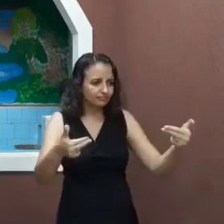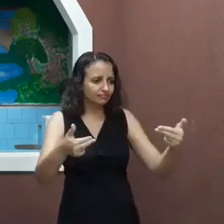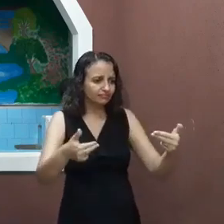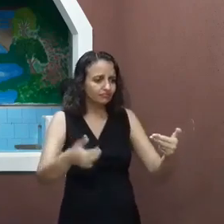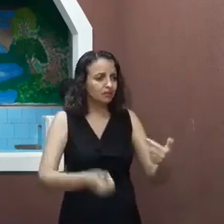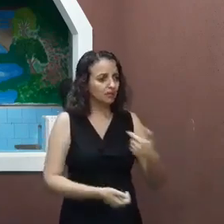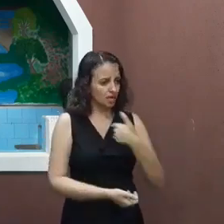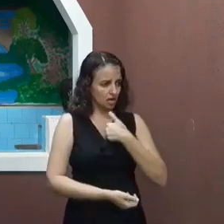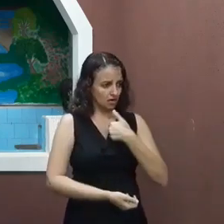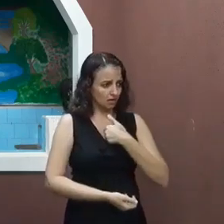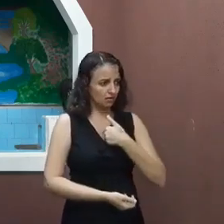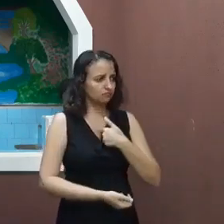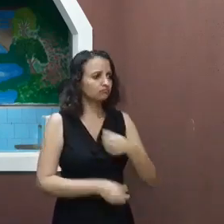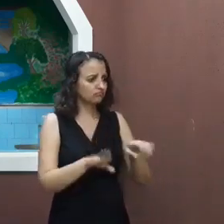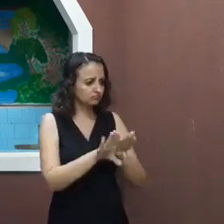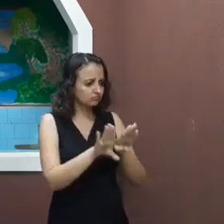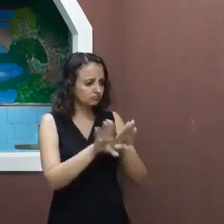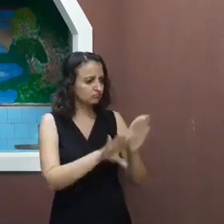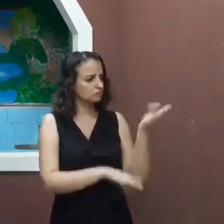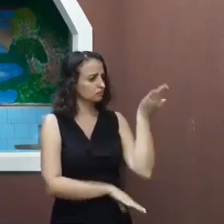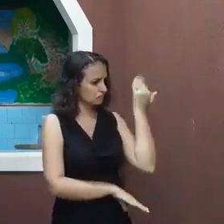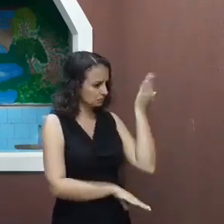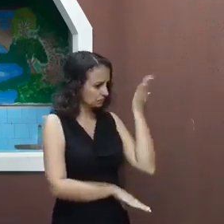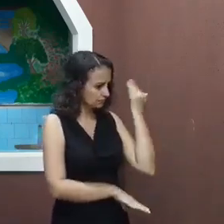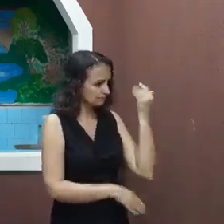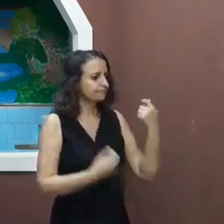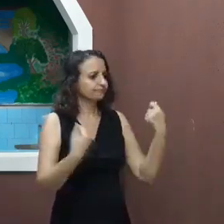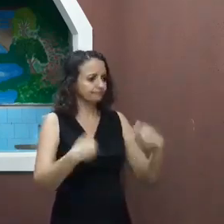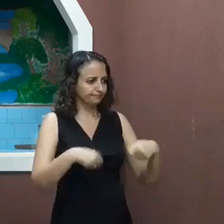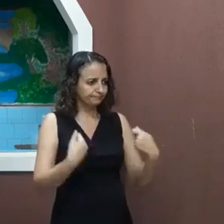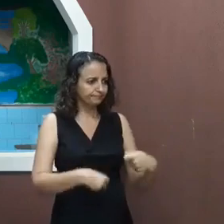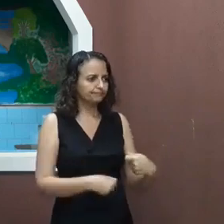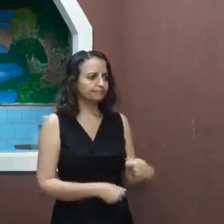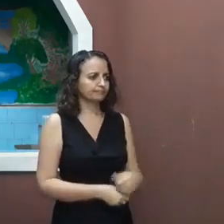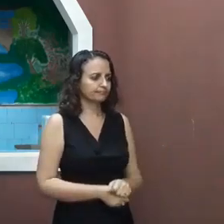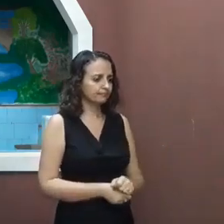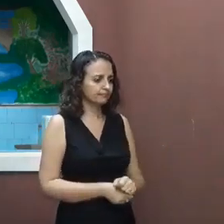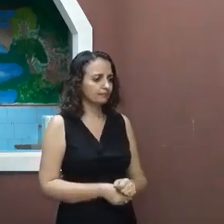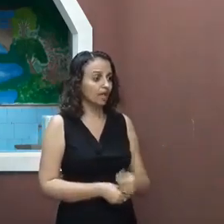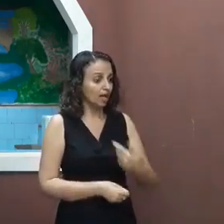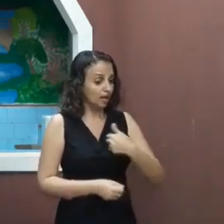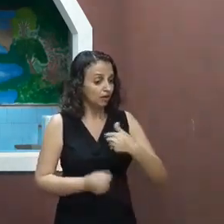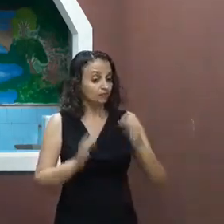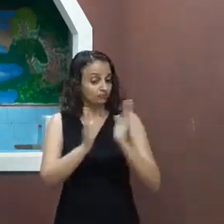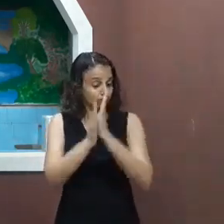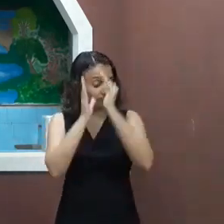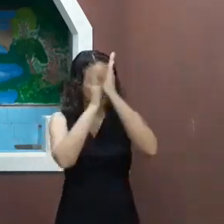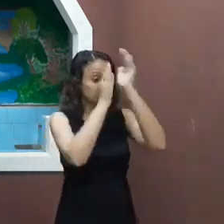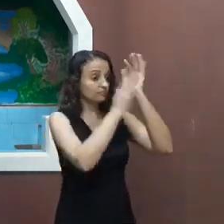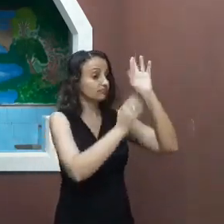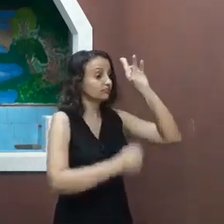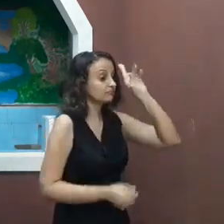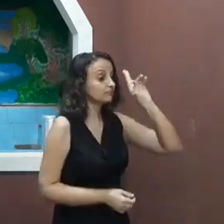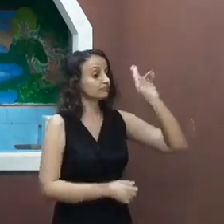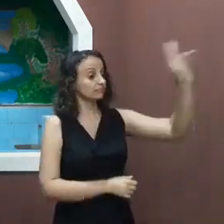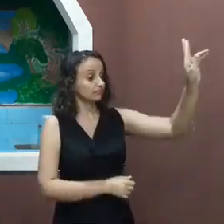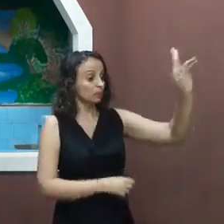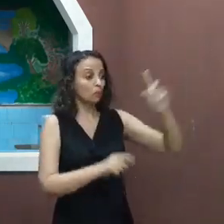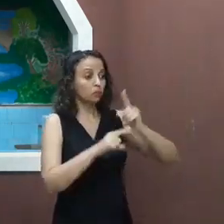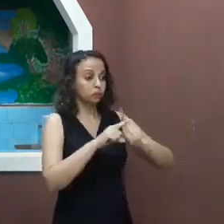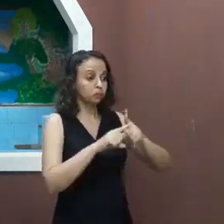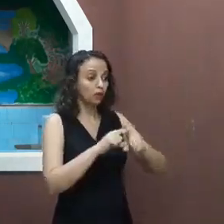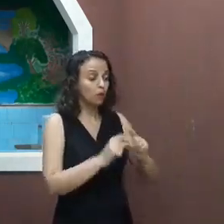Eu um dia tive necessidades, e eu louvo ao Senhor, porque alguém me